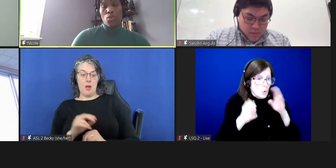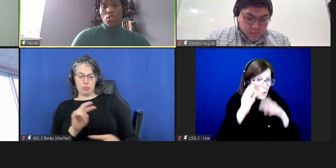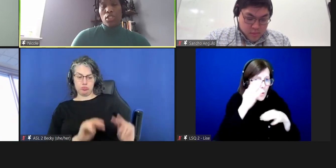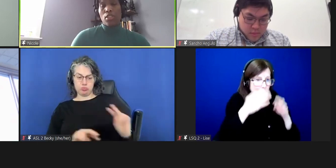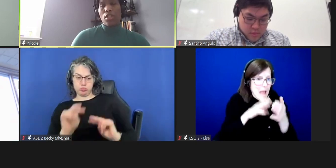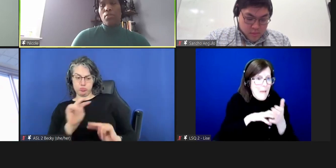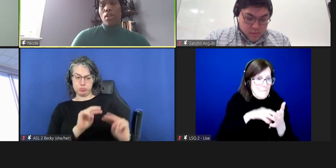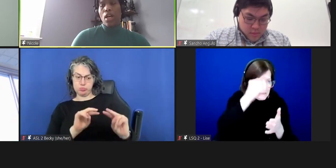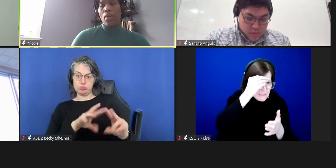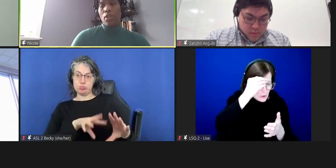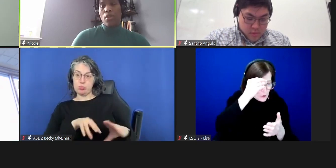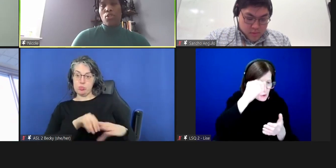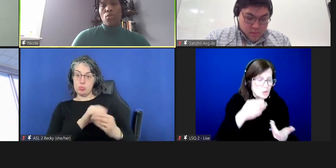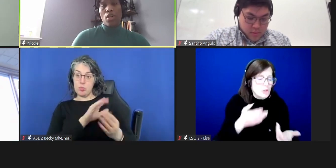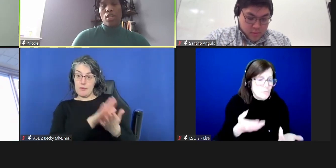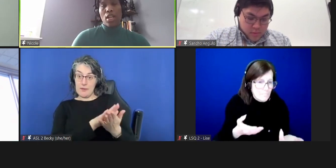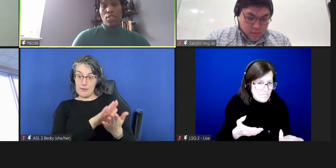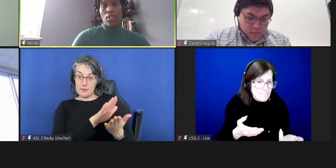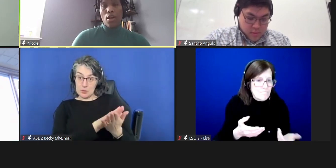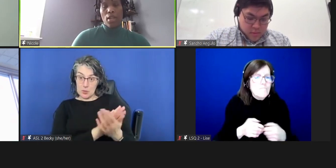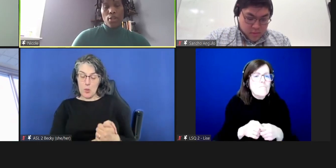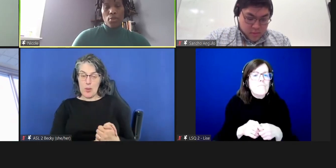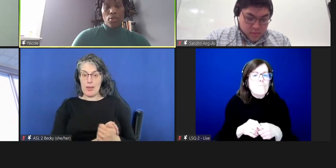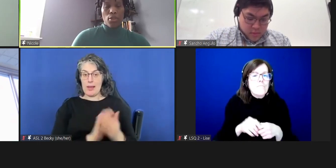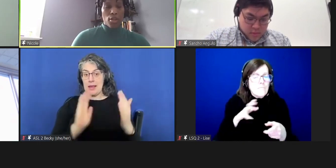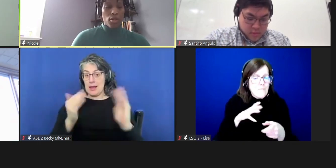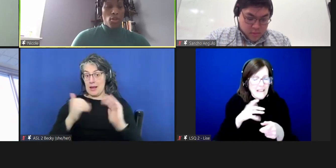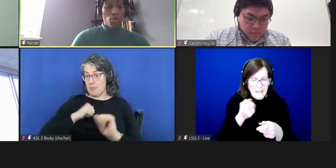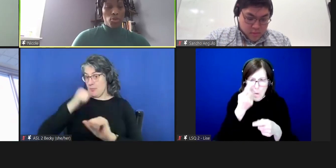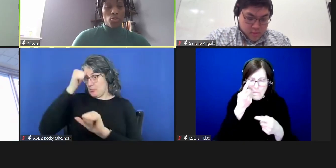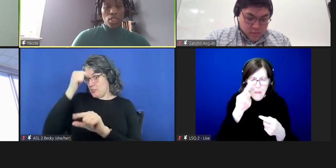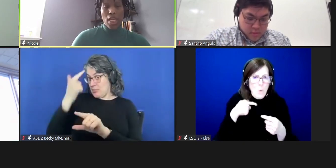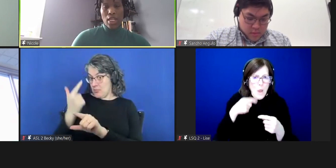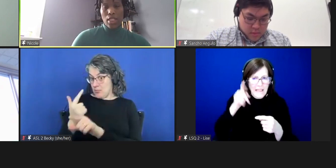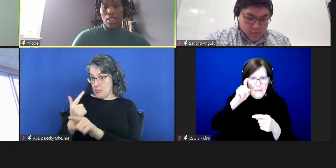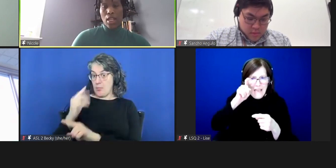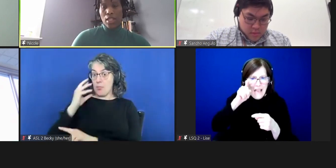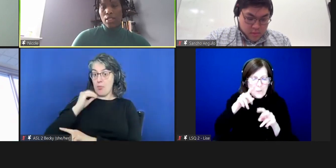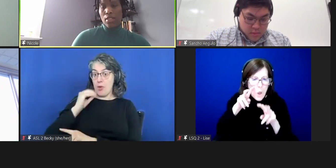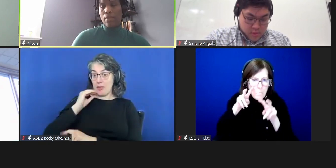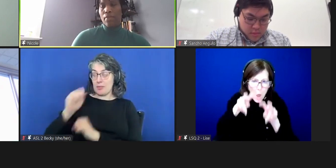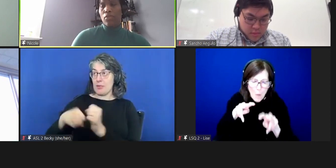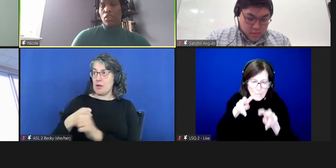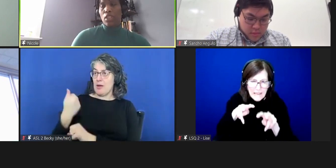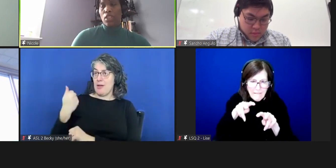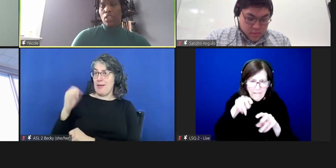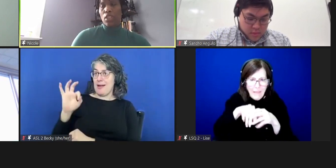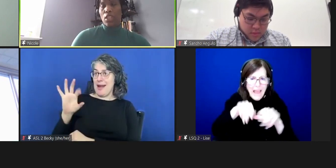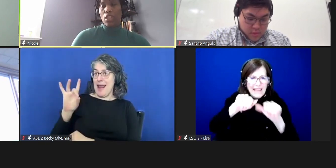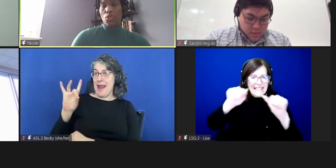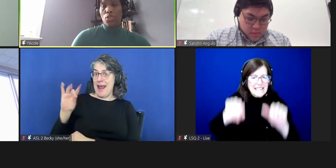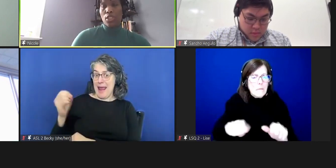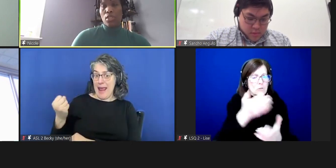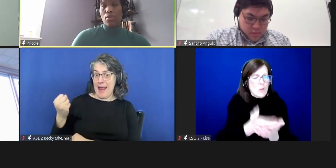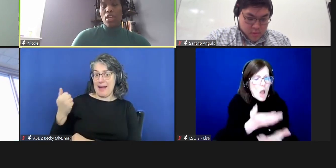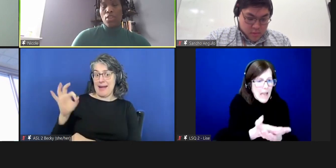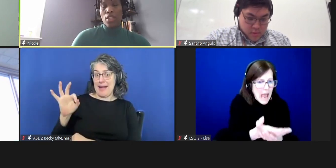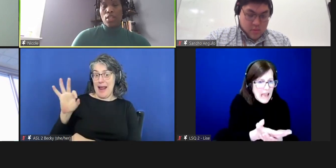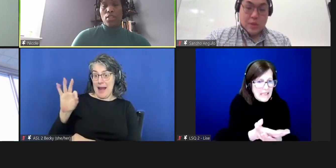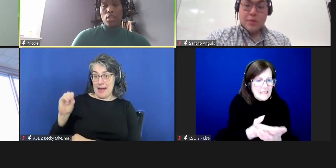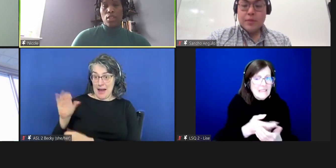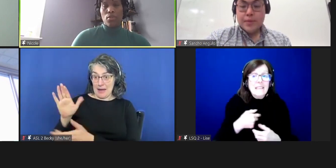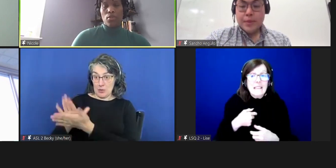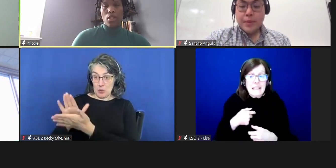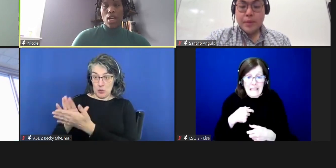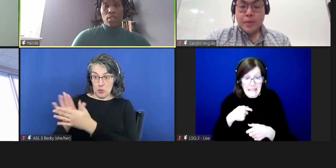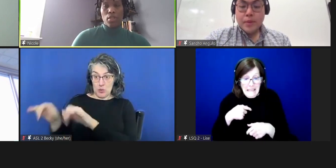ton expérience en tant qu'observatrice du système scolaire, par rapport à ce que j'ai vu mon frère devoir traverser au cours des